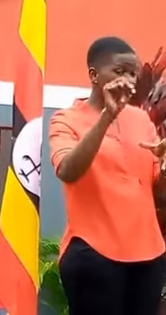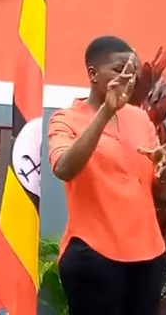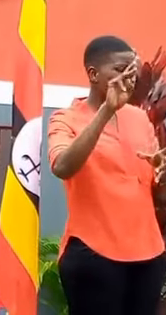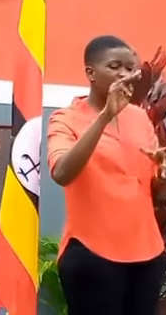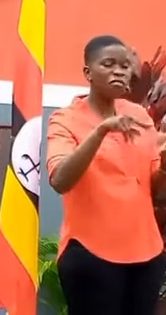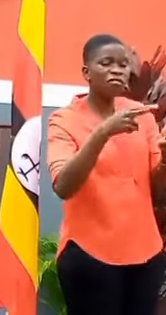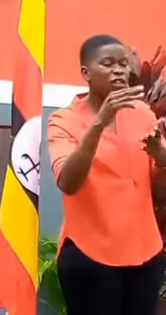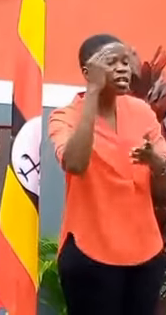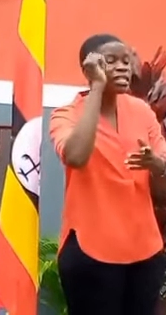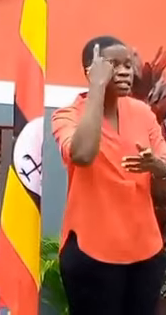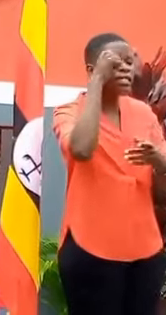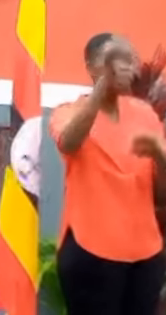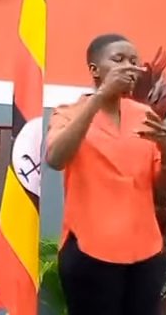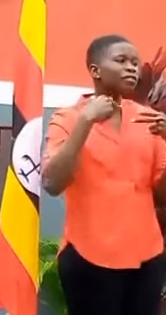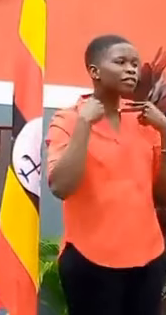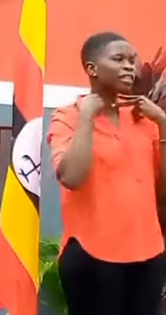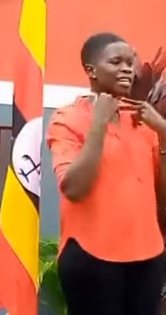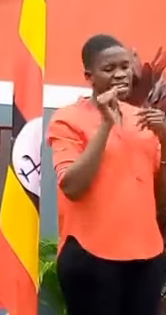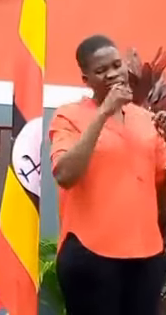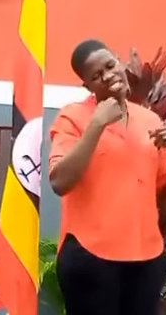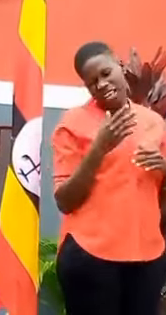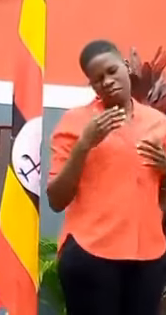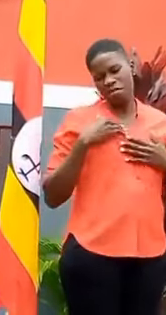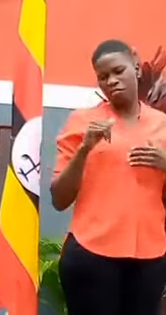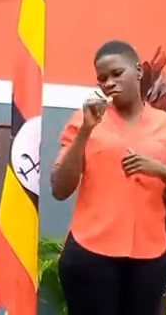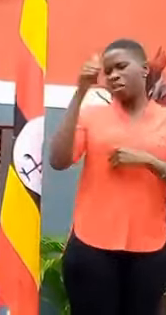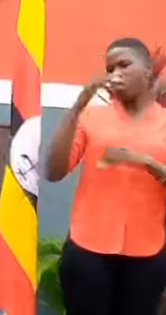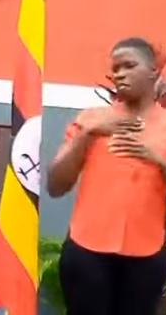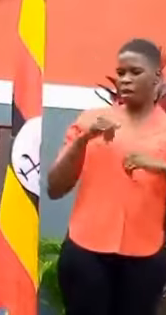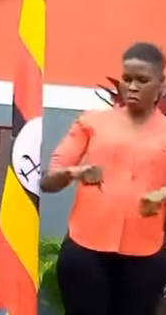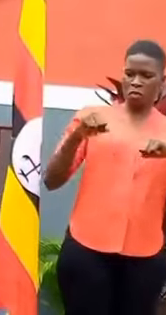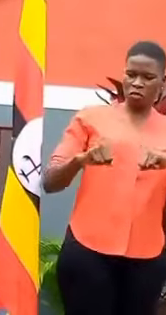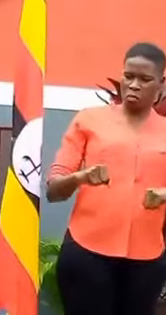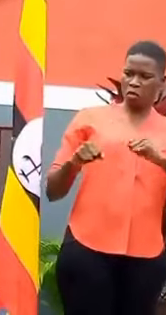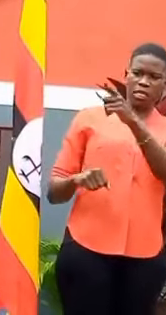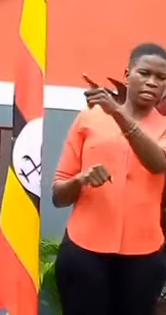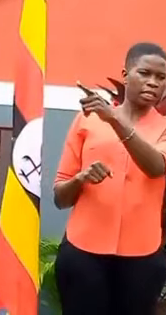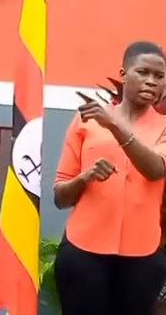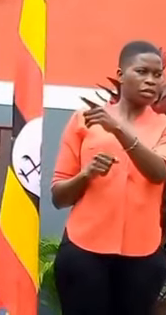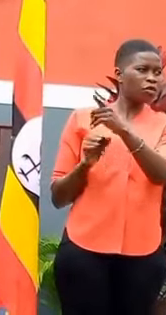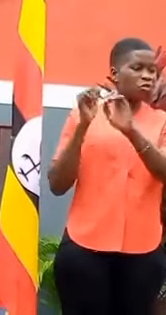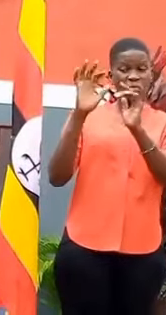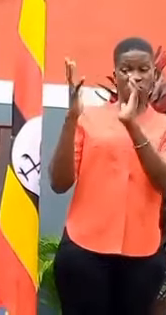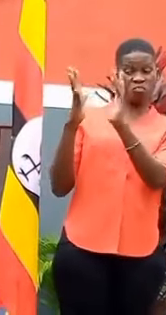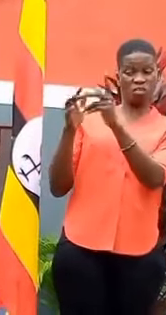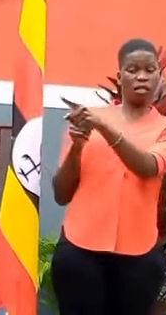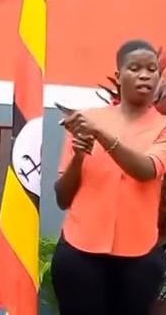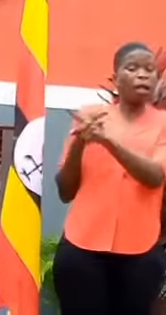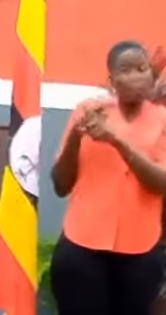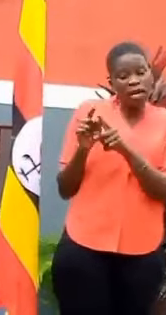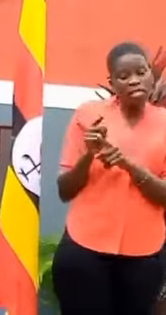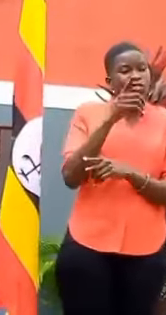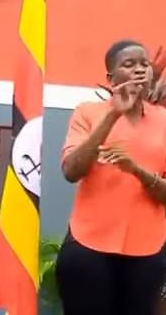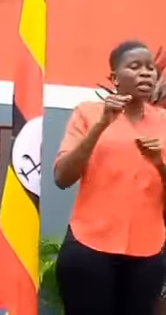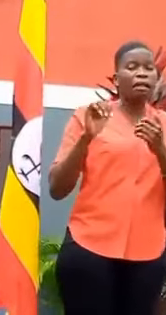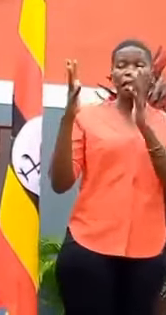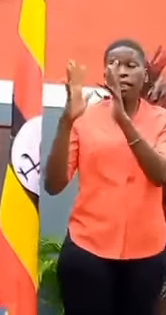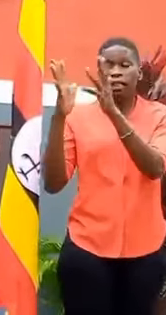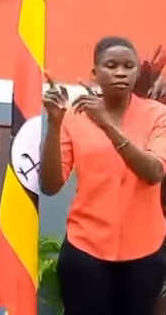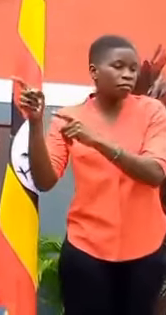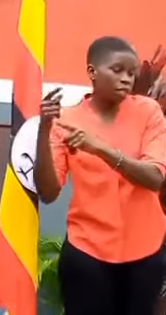kubanga bwe batomanyi nti oli musibe ojja kuwaana oyo akusibye ojja kuwaana oyo akunyigiriza omuwolereze otuke